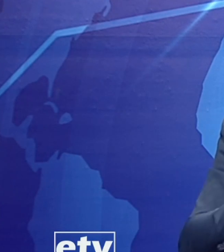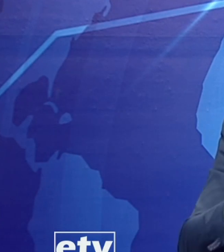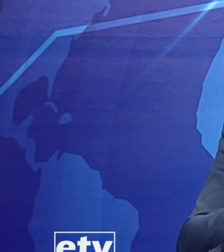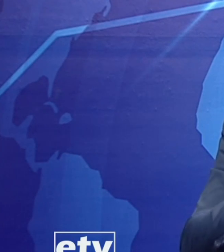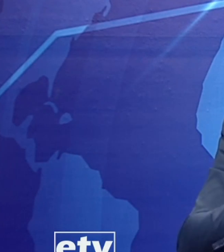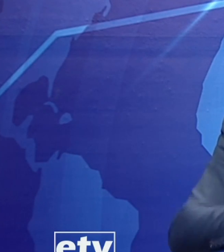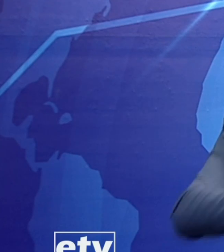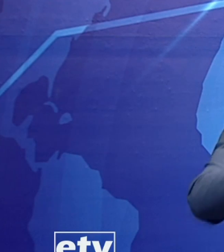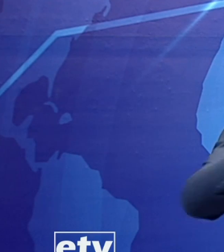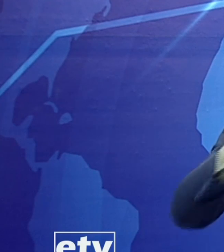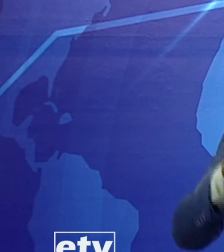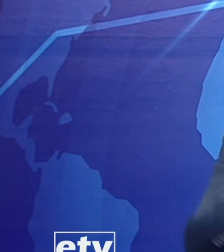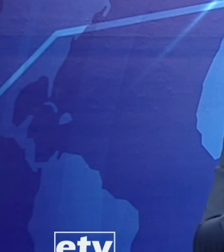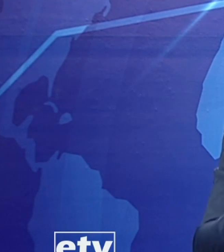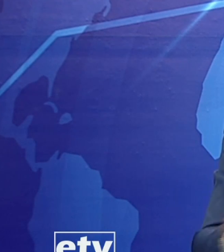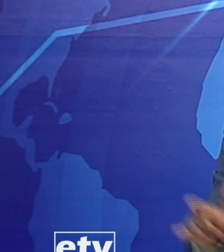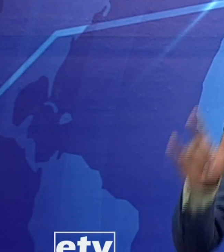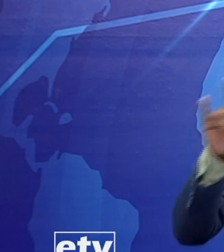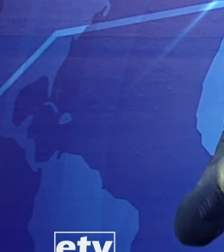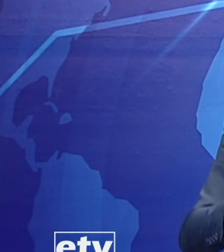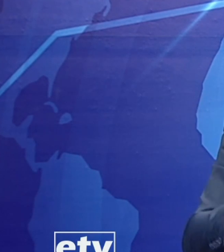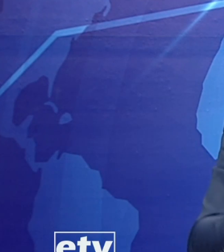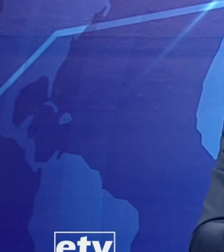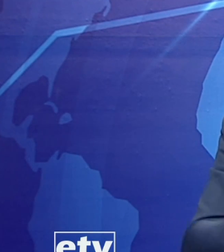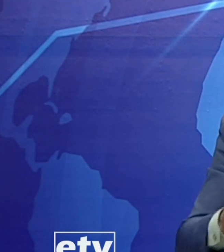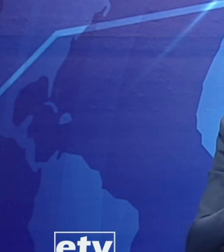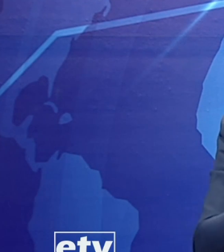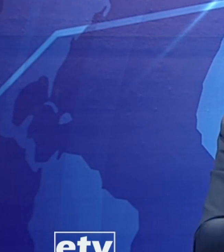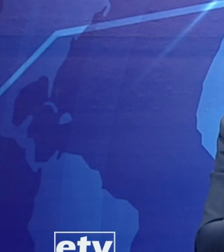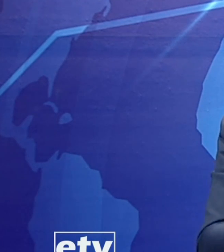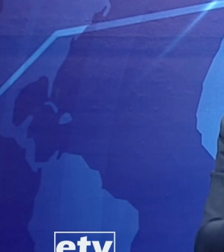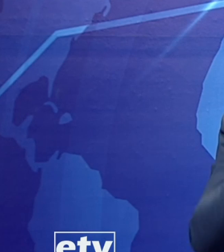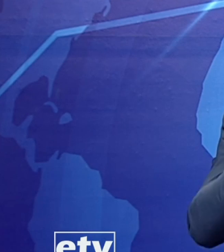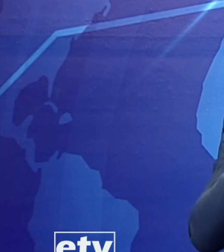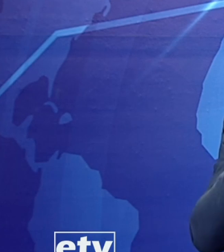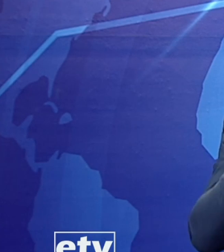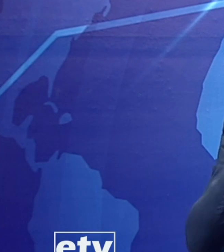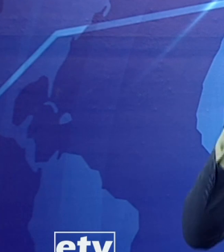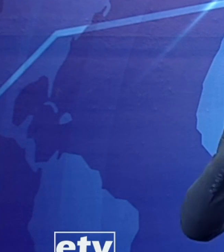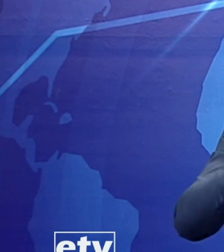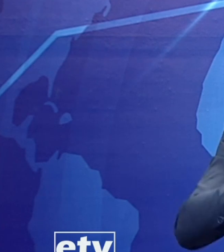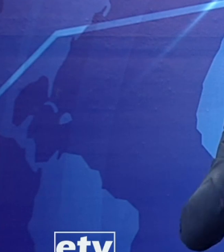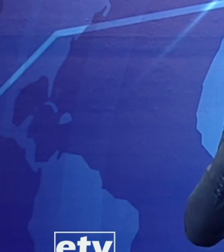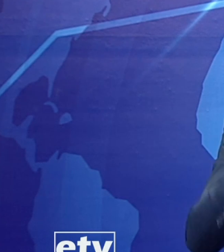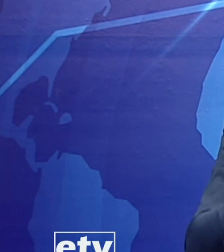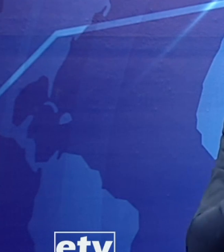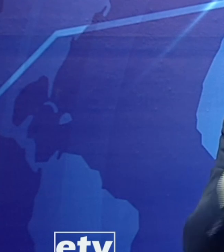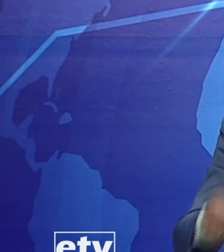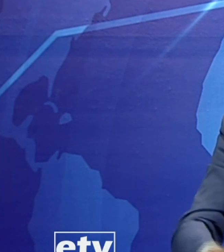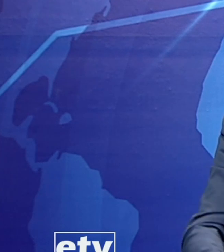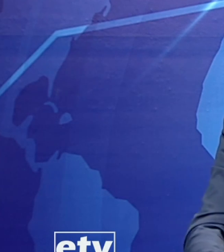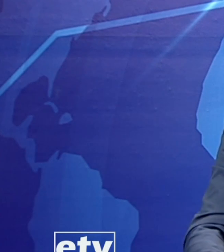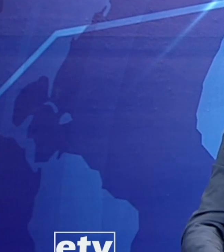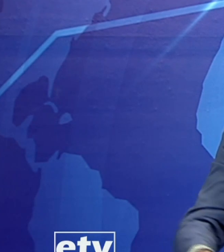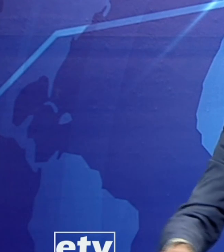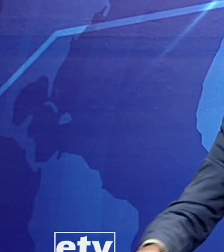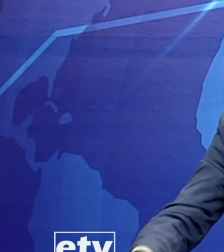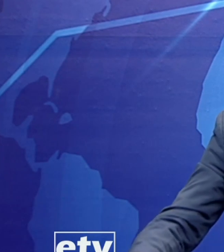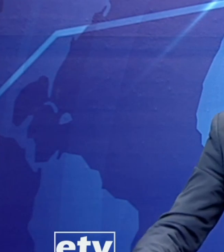ማስተናገጃ ግንባታና አጠቃላይ የአየር መንገዱን ማስፋፊያ ስራዎች በትላንትናው ዕለት ጎብኝተዋል።